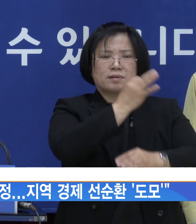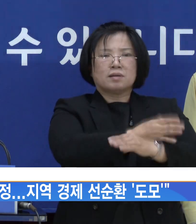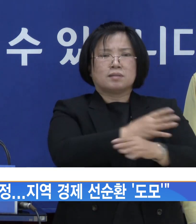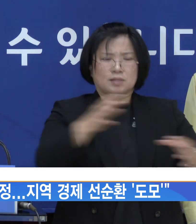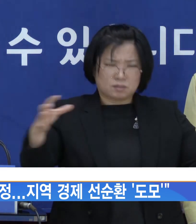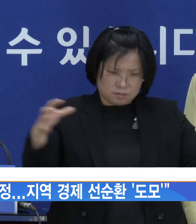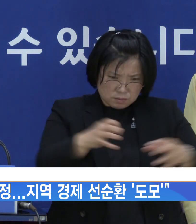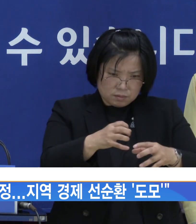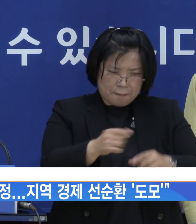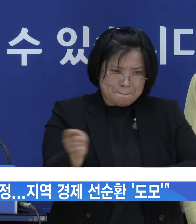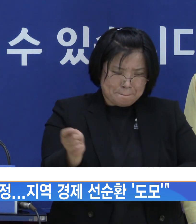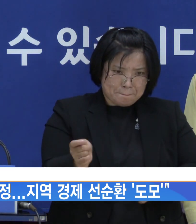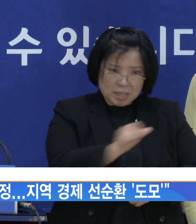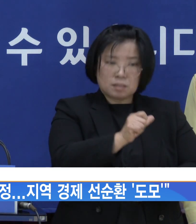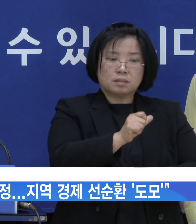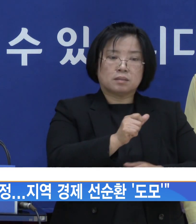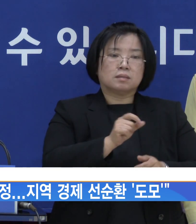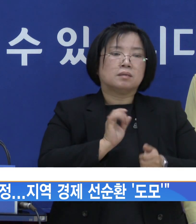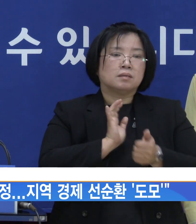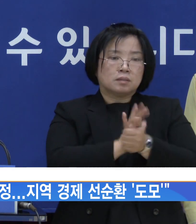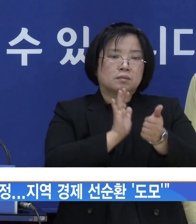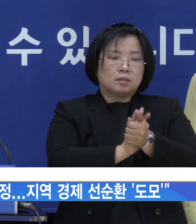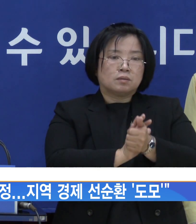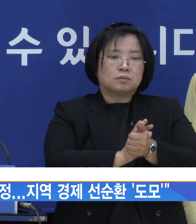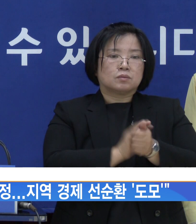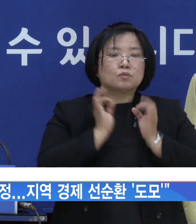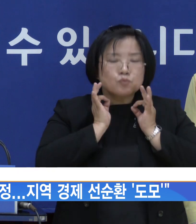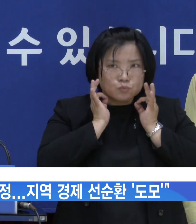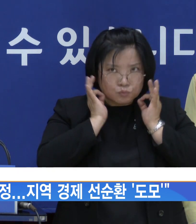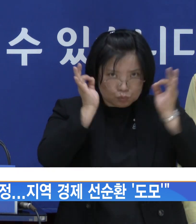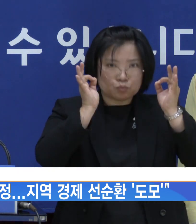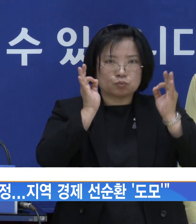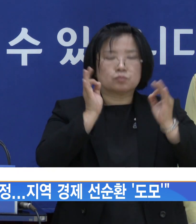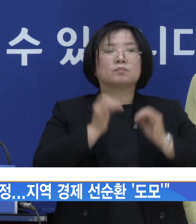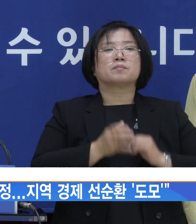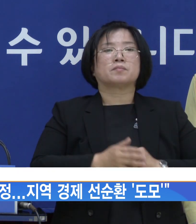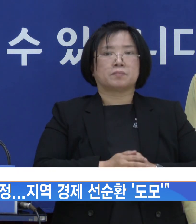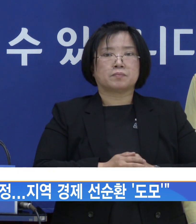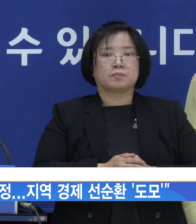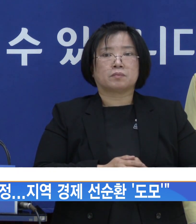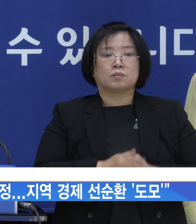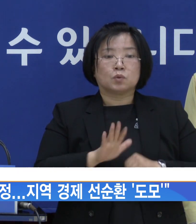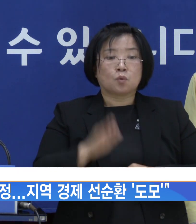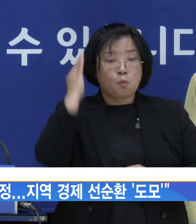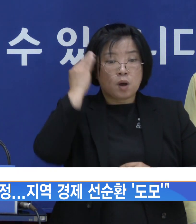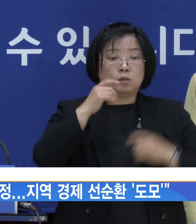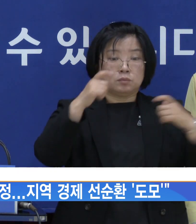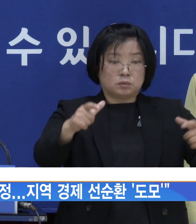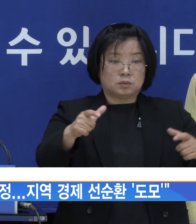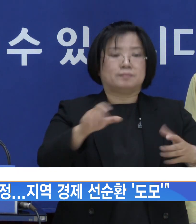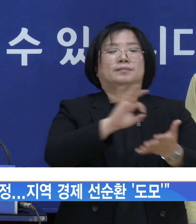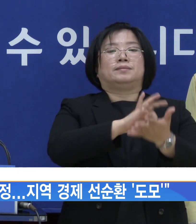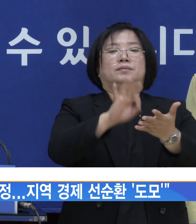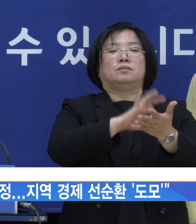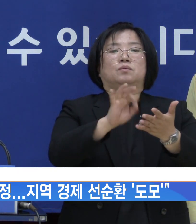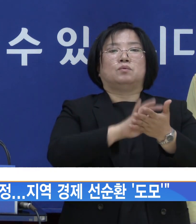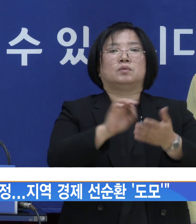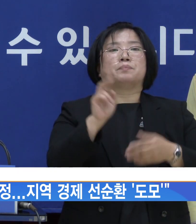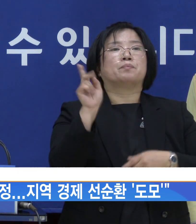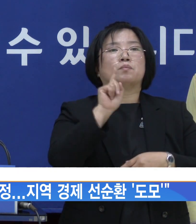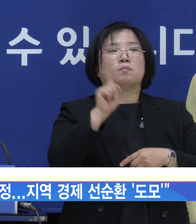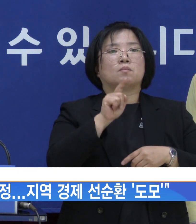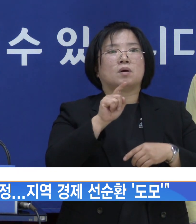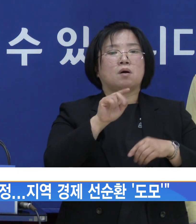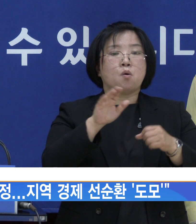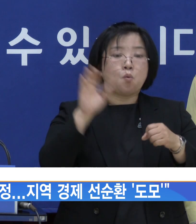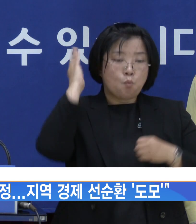최대한 빨리 지급을 할 수 있도록 하겠습니다. 우리 지역에서만 사용할 수 있는 화순사랑